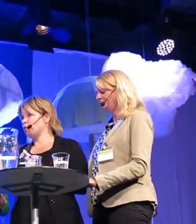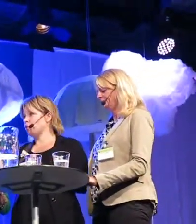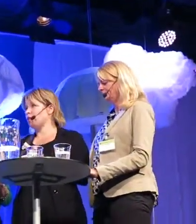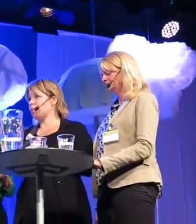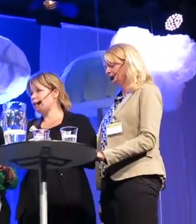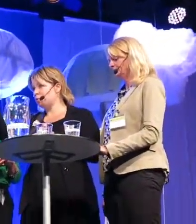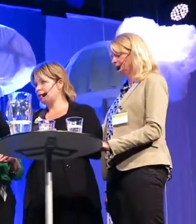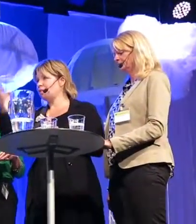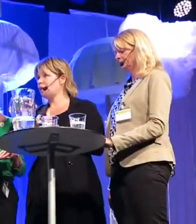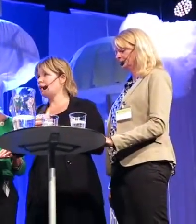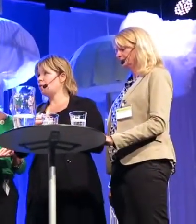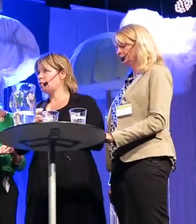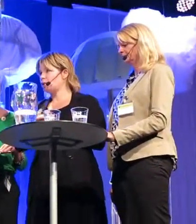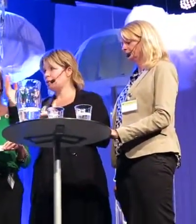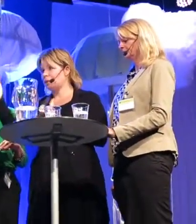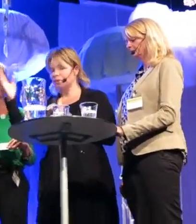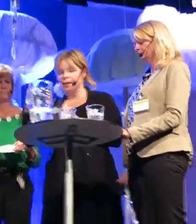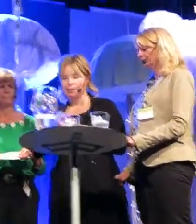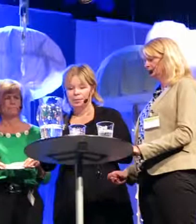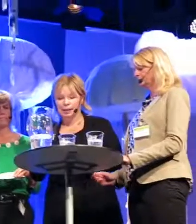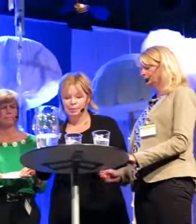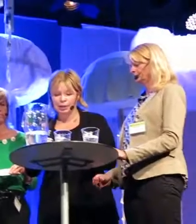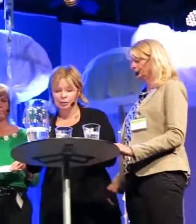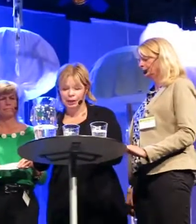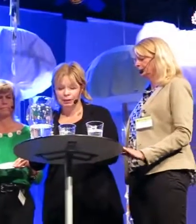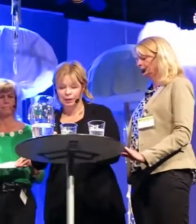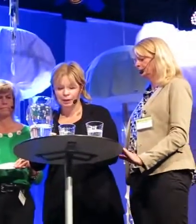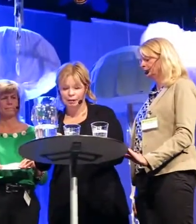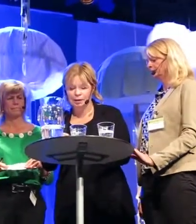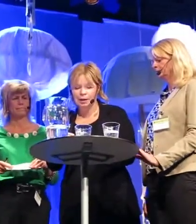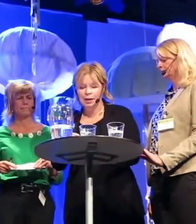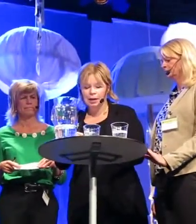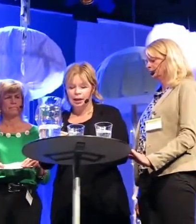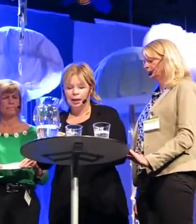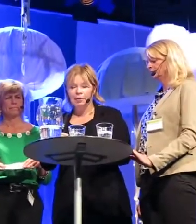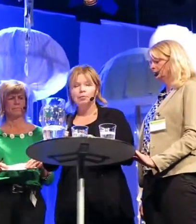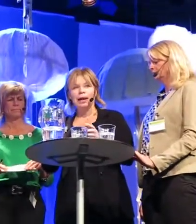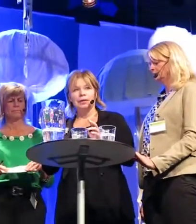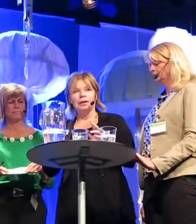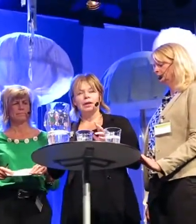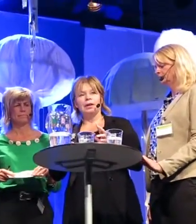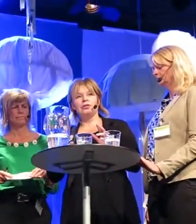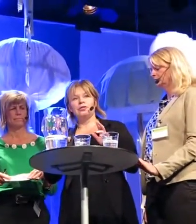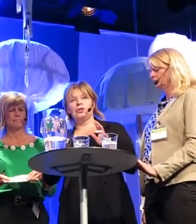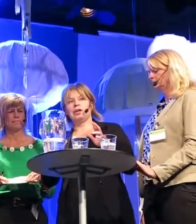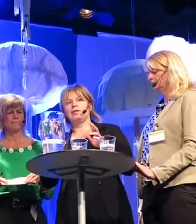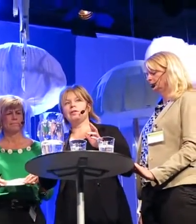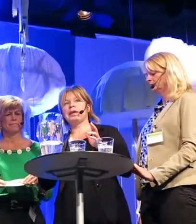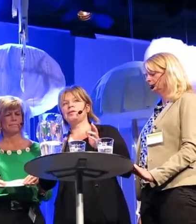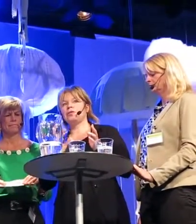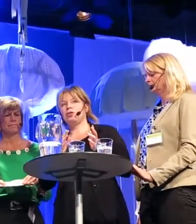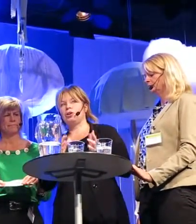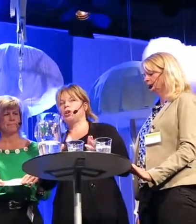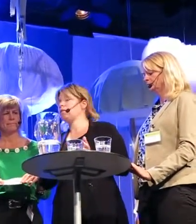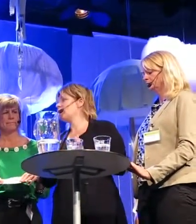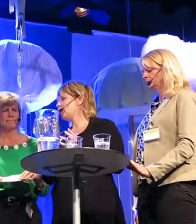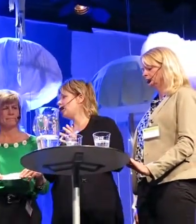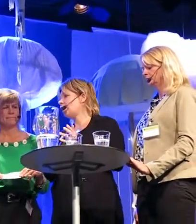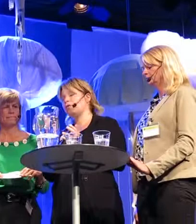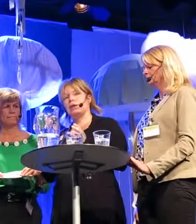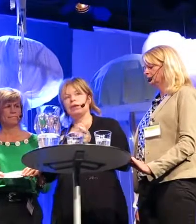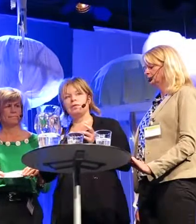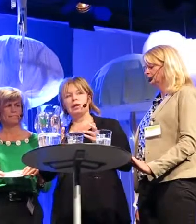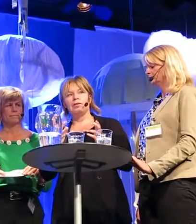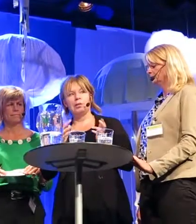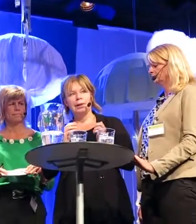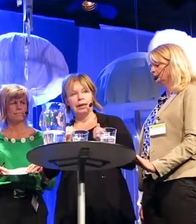Vi kommer prata med politiker och sätter gärna mer med er som inte har träffat. Men jag tycker att det bästa trycket det